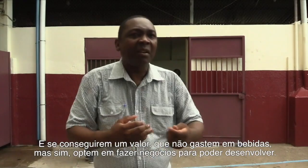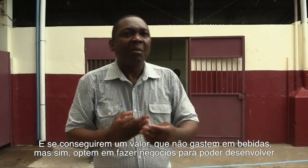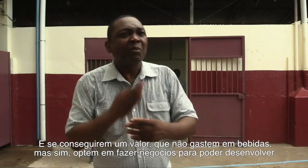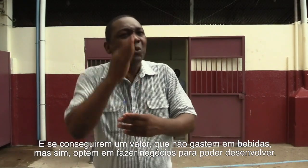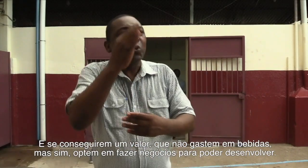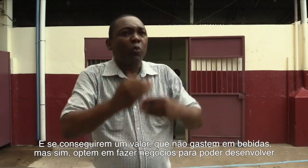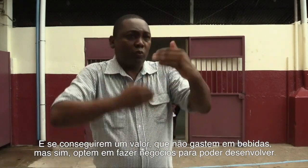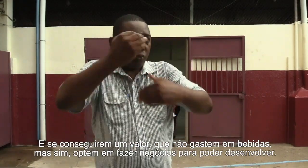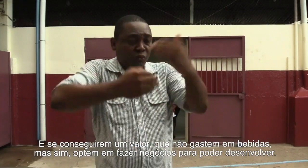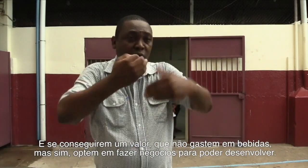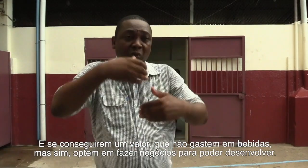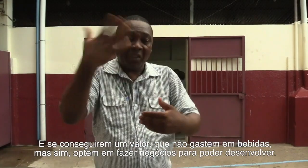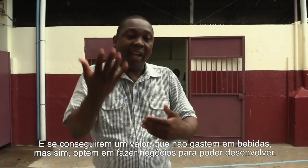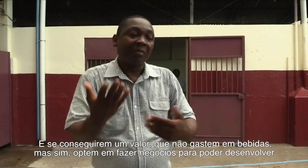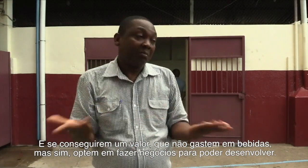desenvolver.